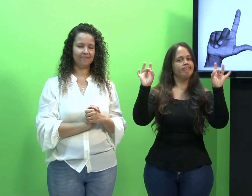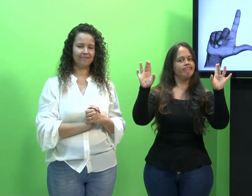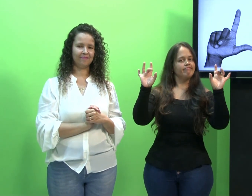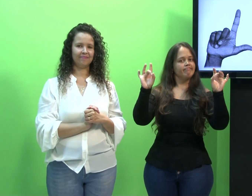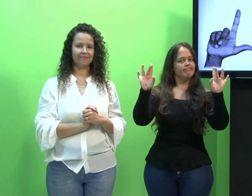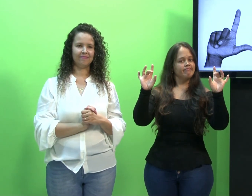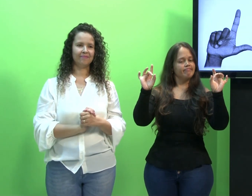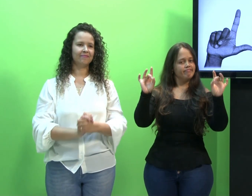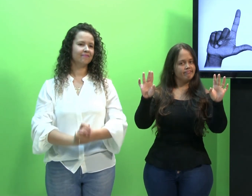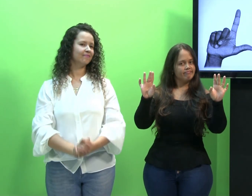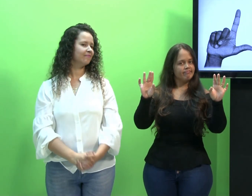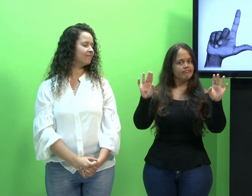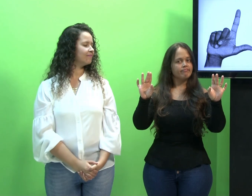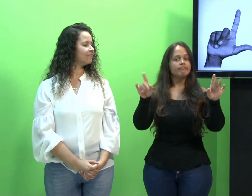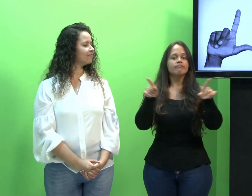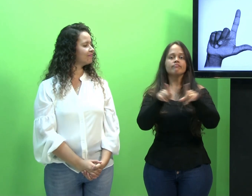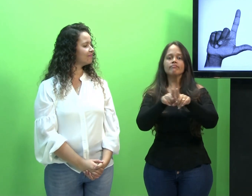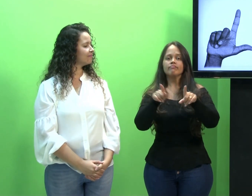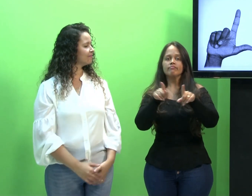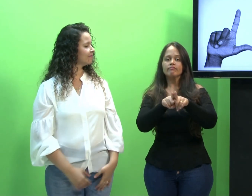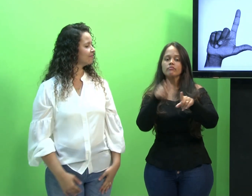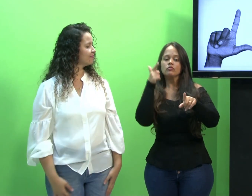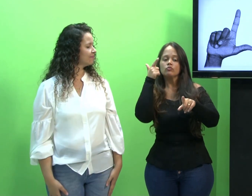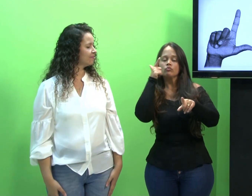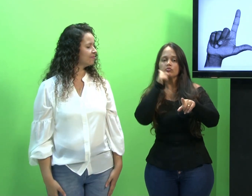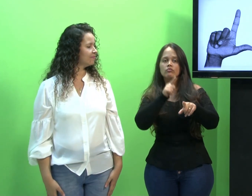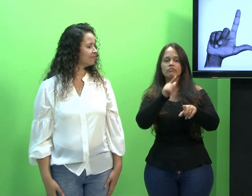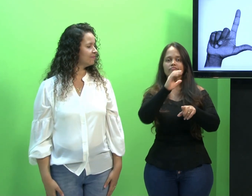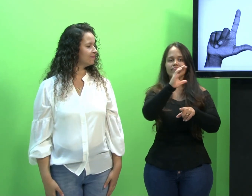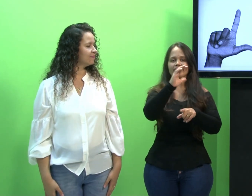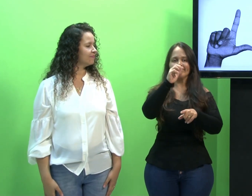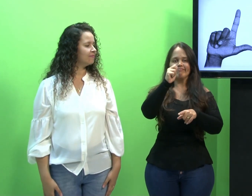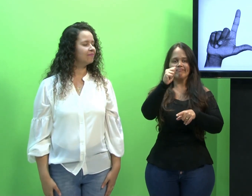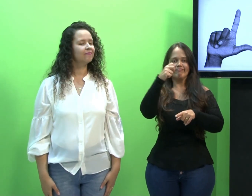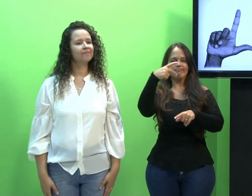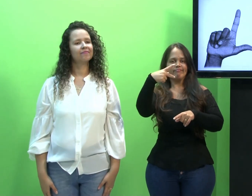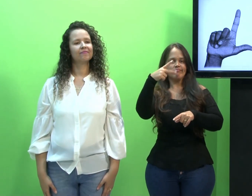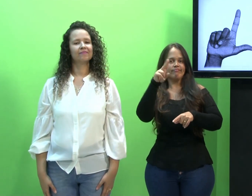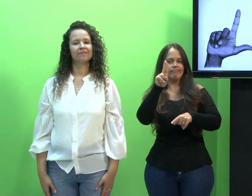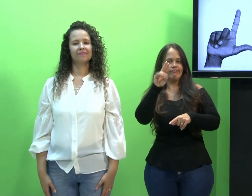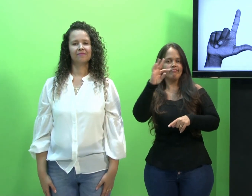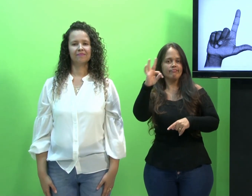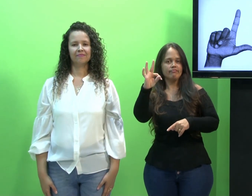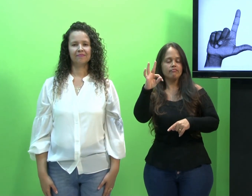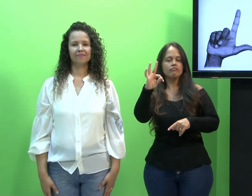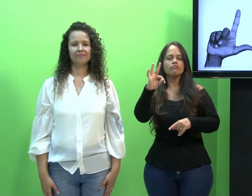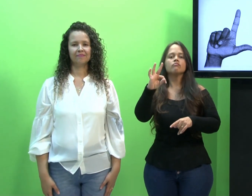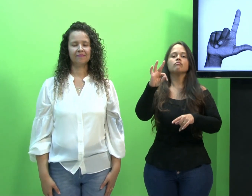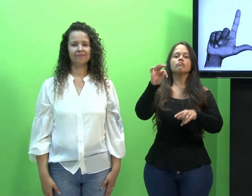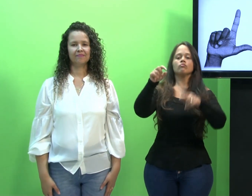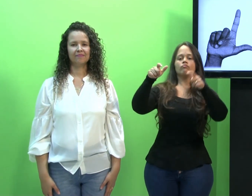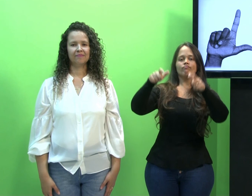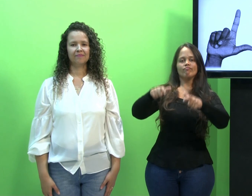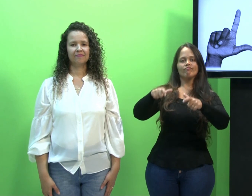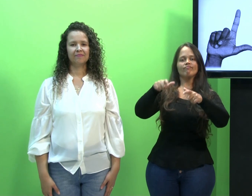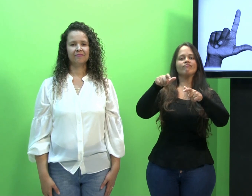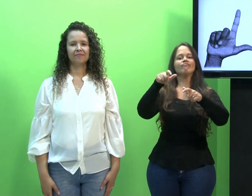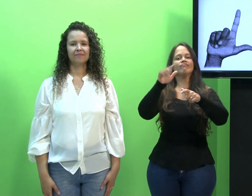especializado e o acesso previsto no caput as instituições federais de ensino